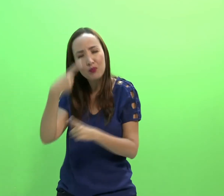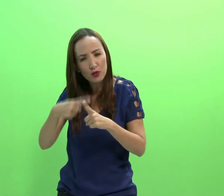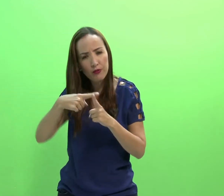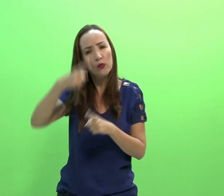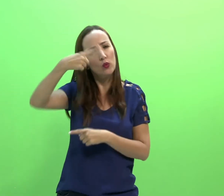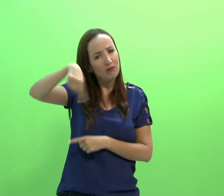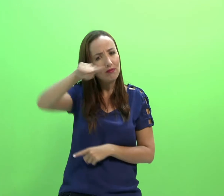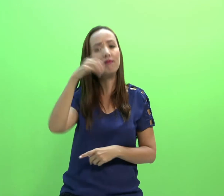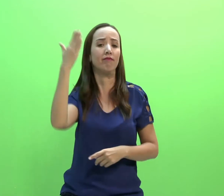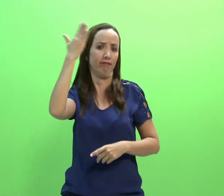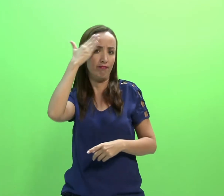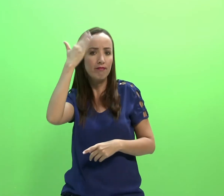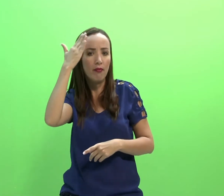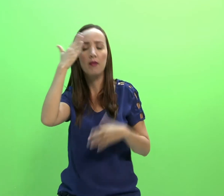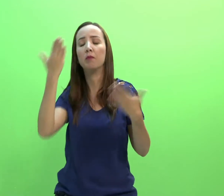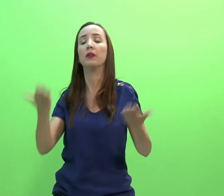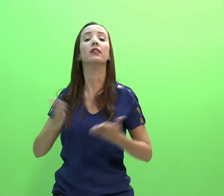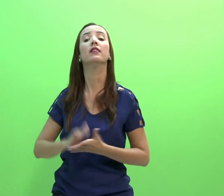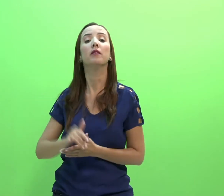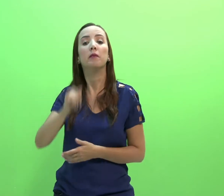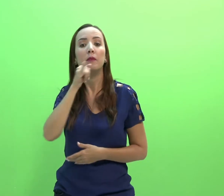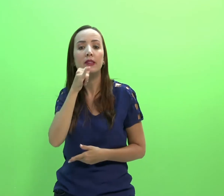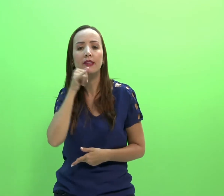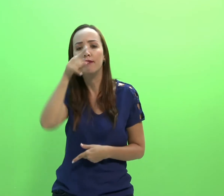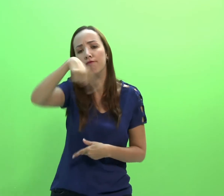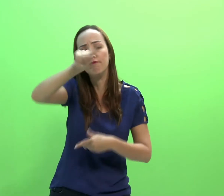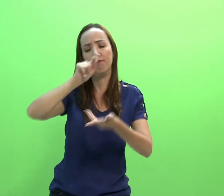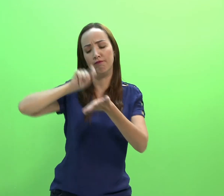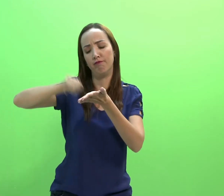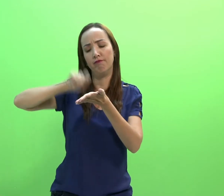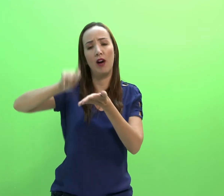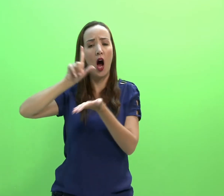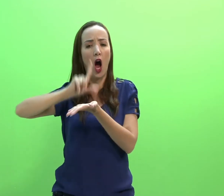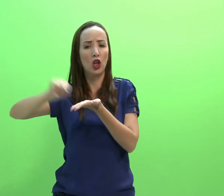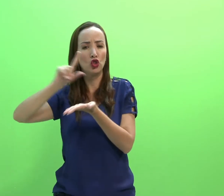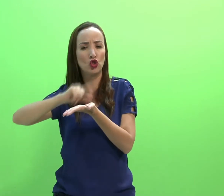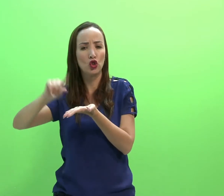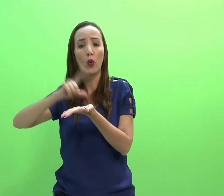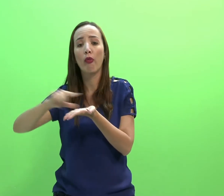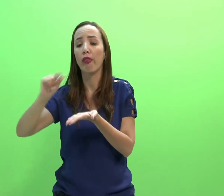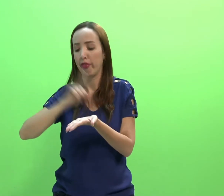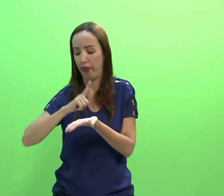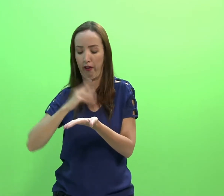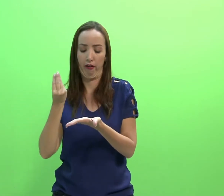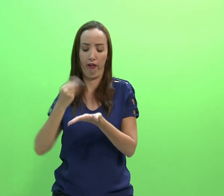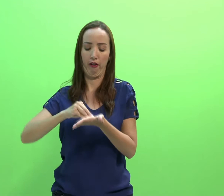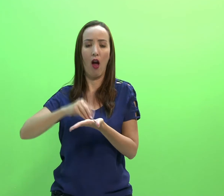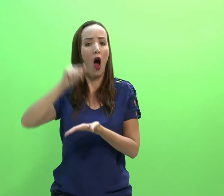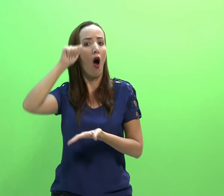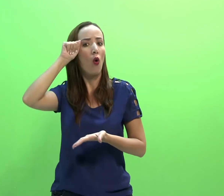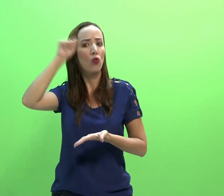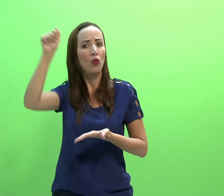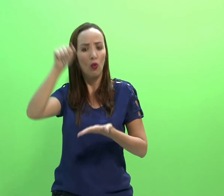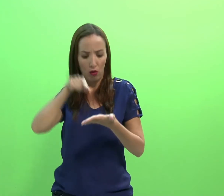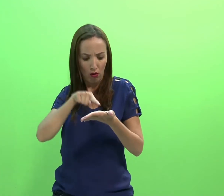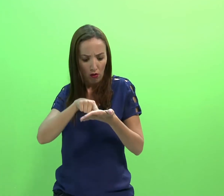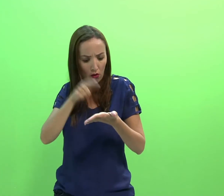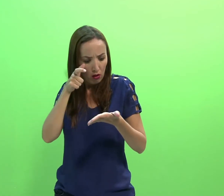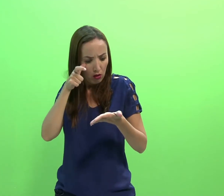Um livro, uma revista? Então você tem que pegar referência, tem que colocar referência. Caso seja um artigo, então lá você